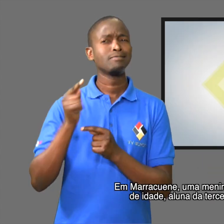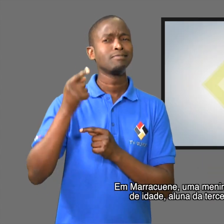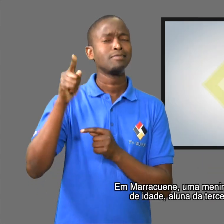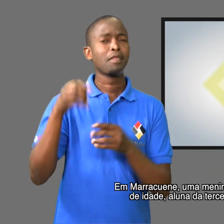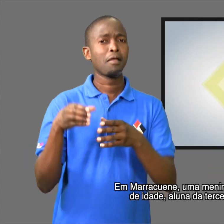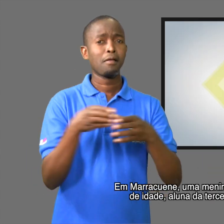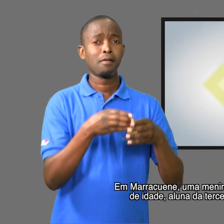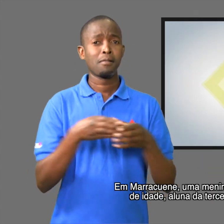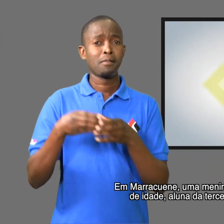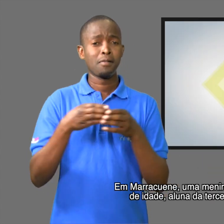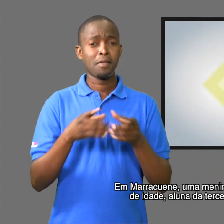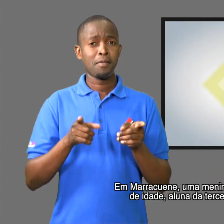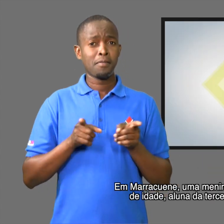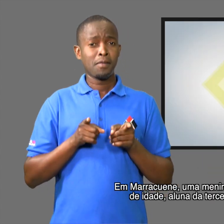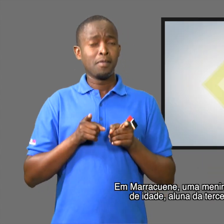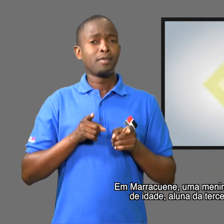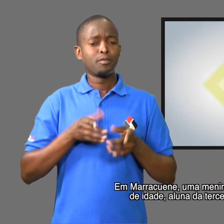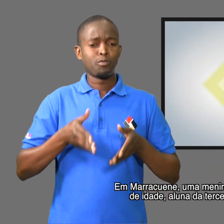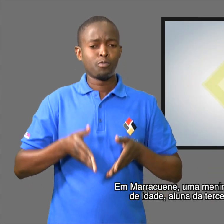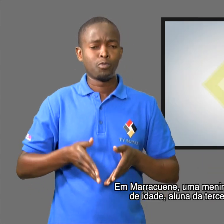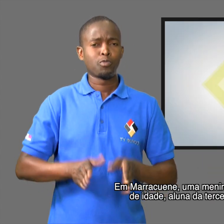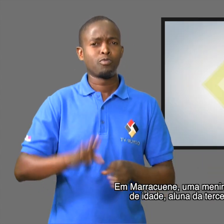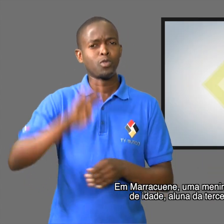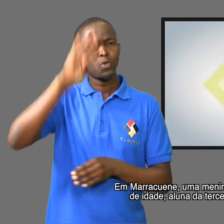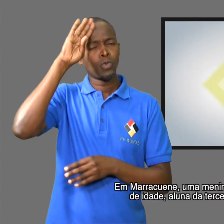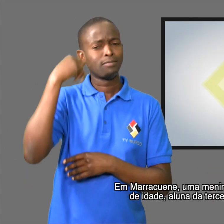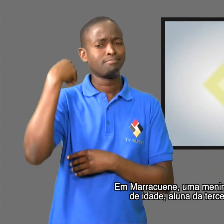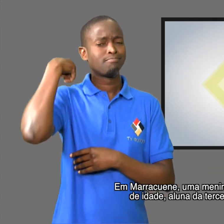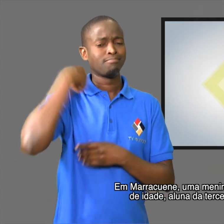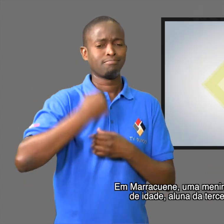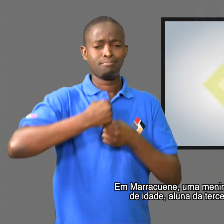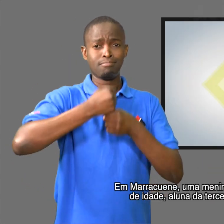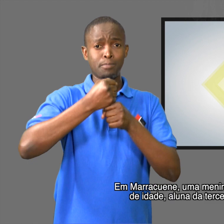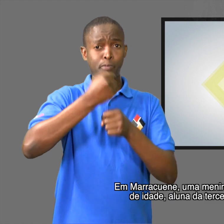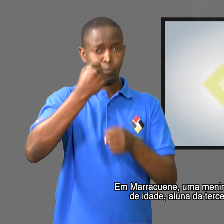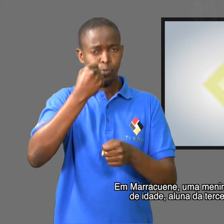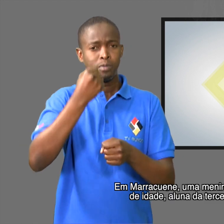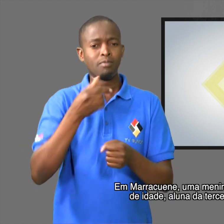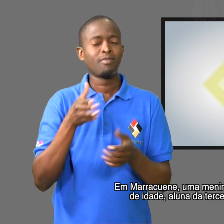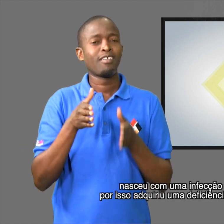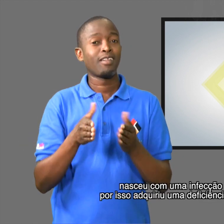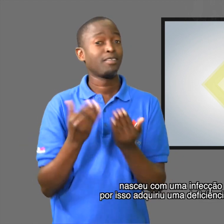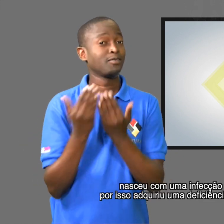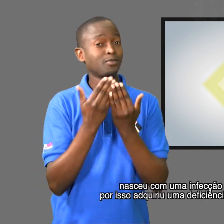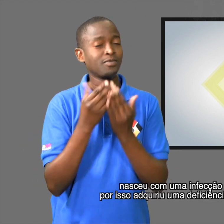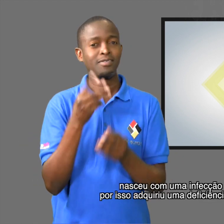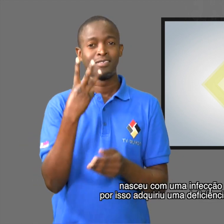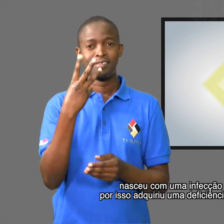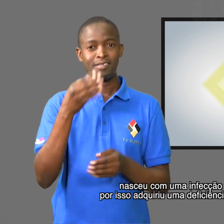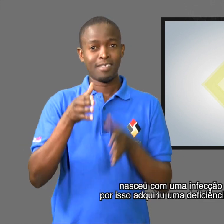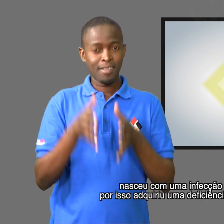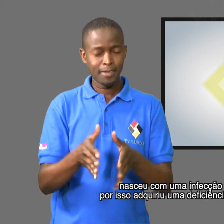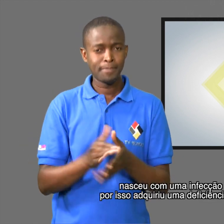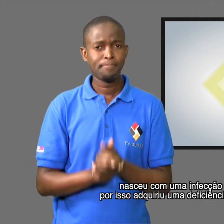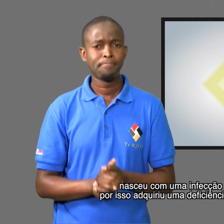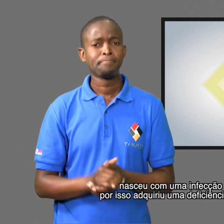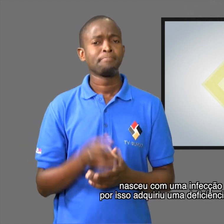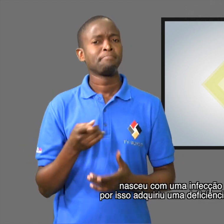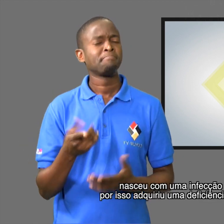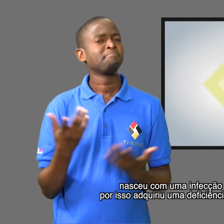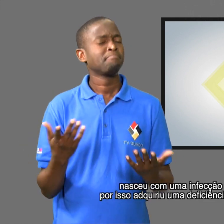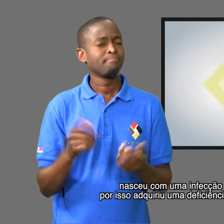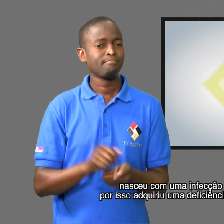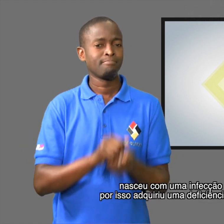Em Marraquene, uma menina de 12 anos de idade, aluna da terceira classe, nasceu com uma infecção na